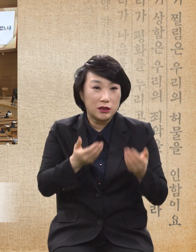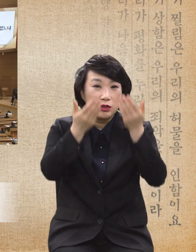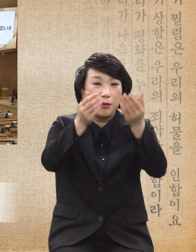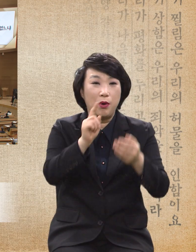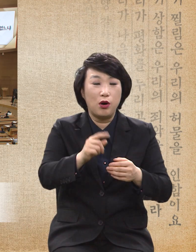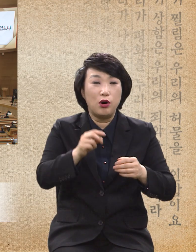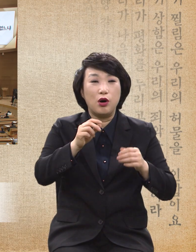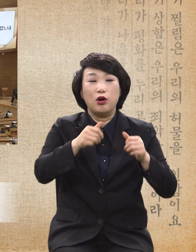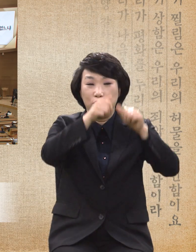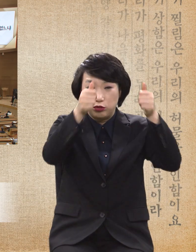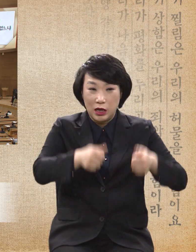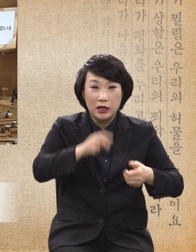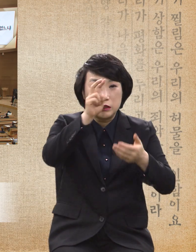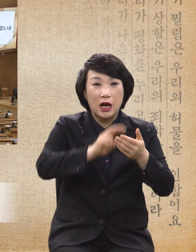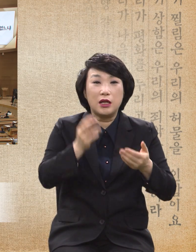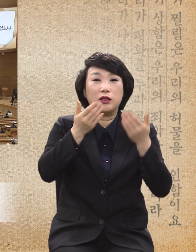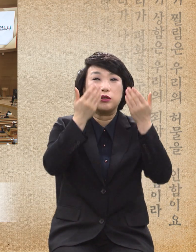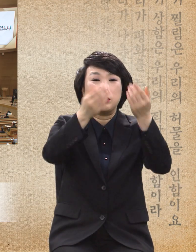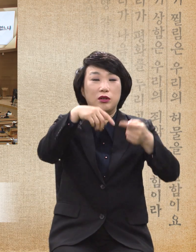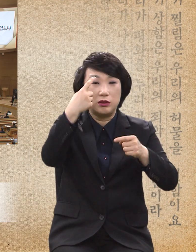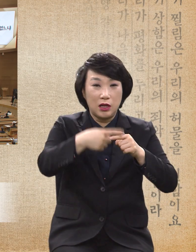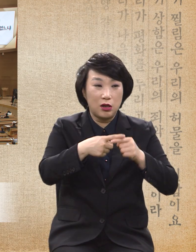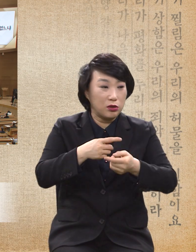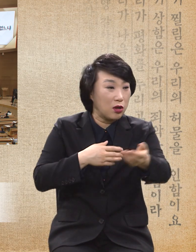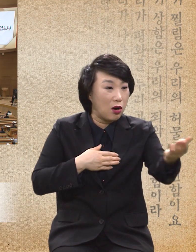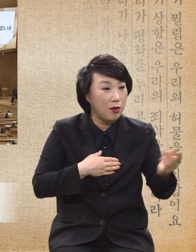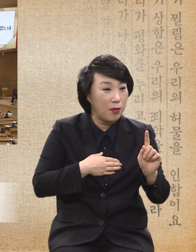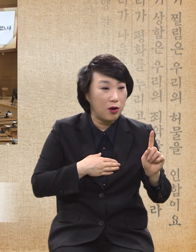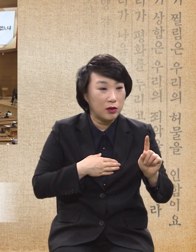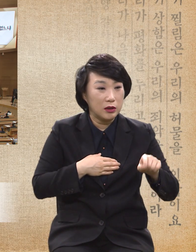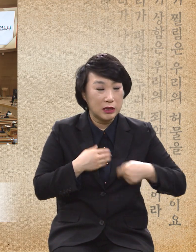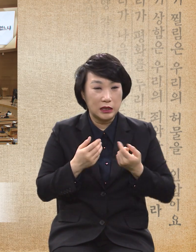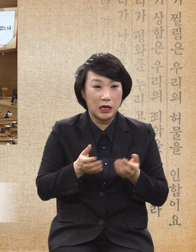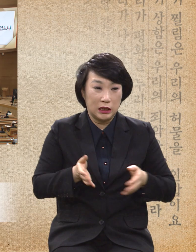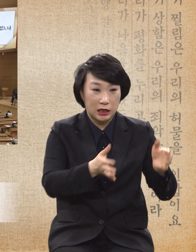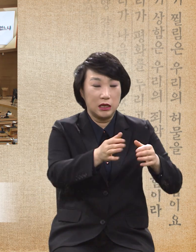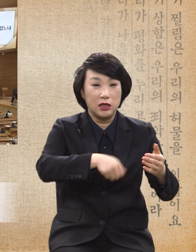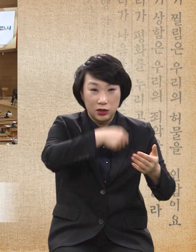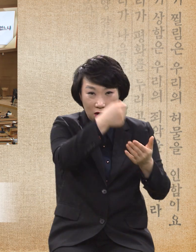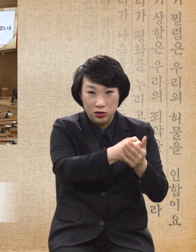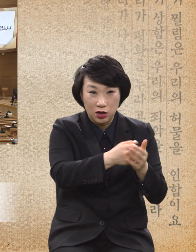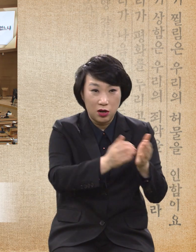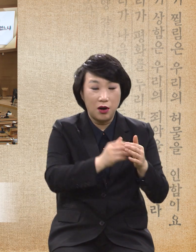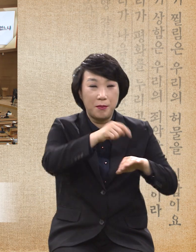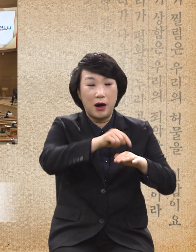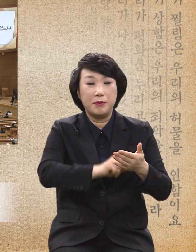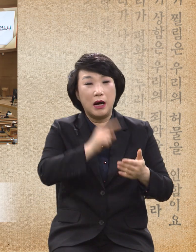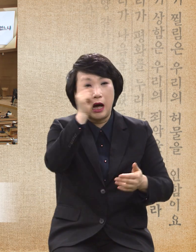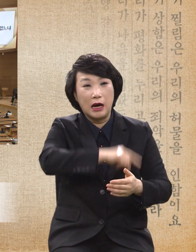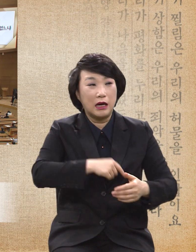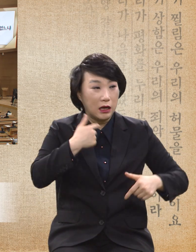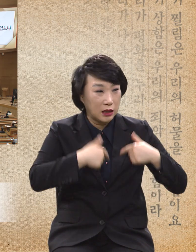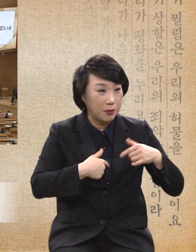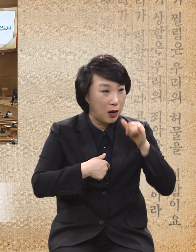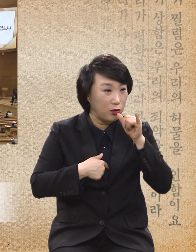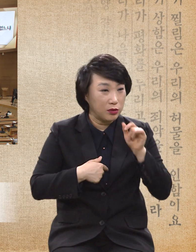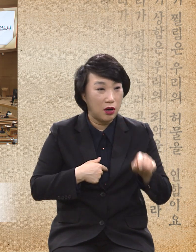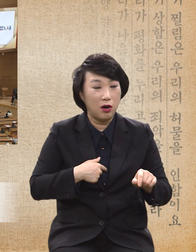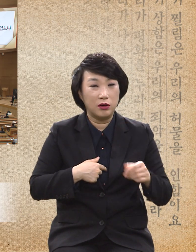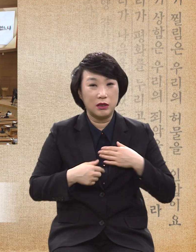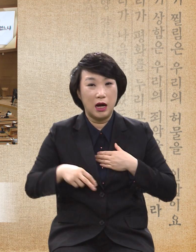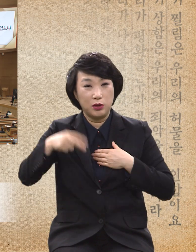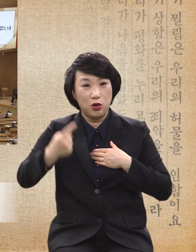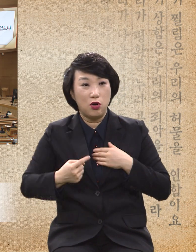우상을 찬송함과 다름이 없이 하는 그들은 자기의 길을 택하며 그들의 마음은 가증한 것을 기뻐한즉